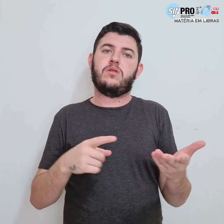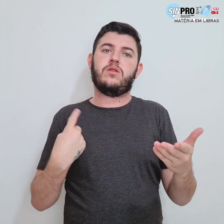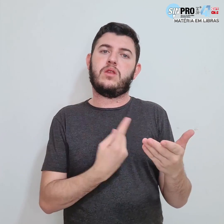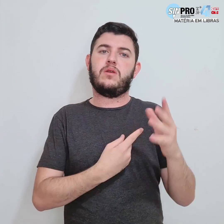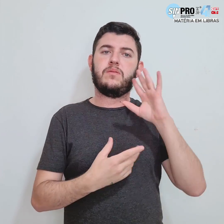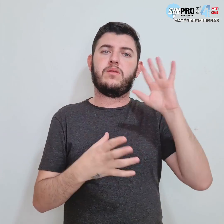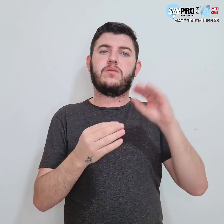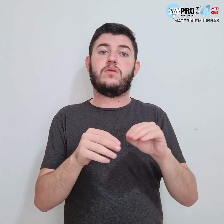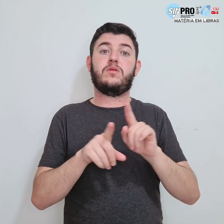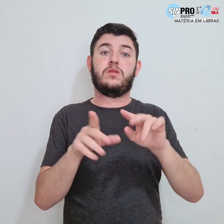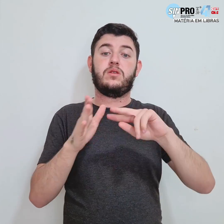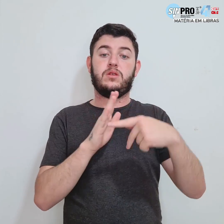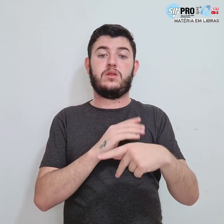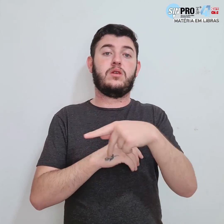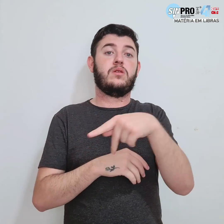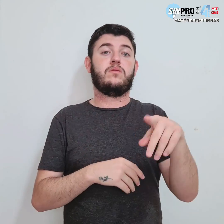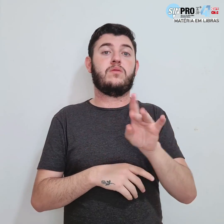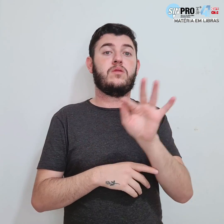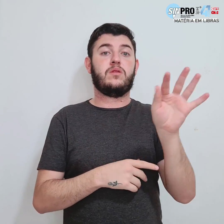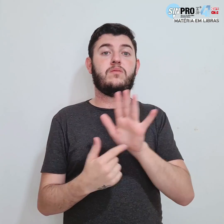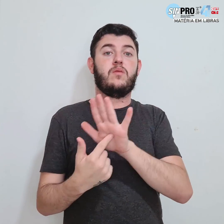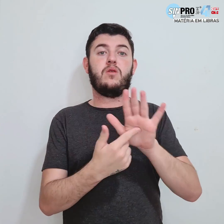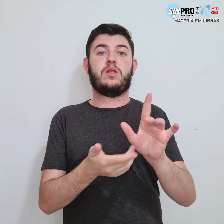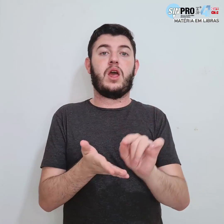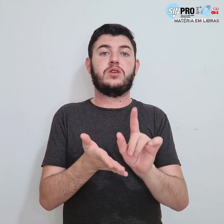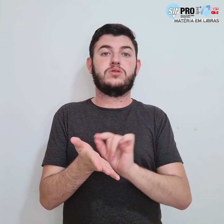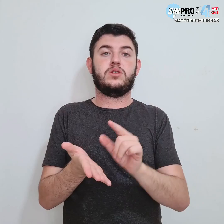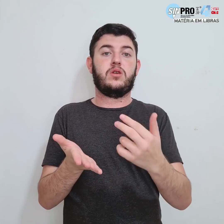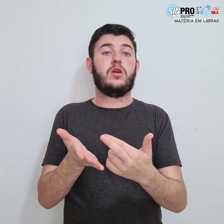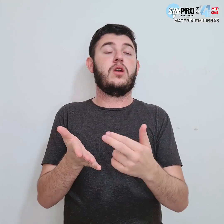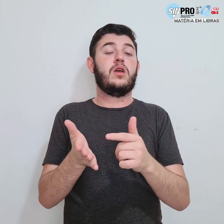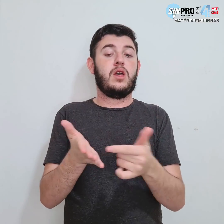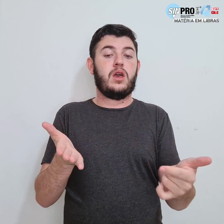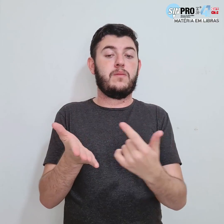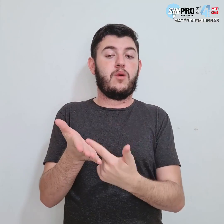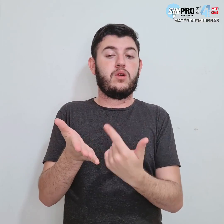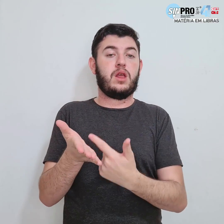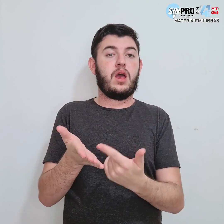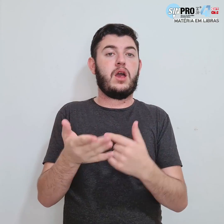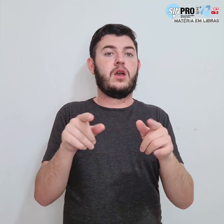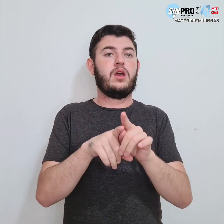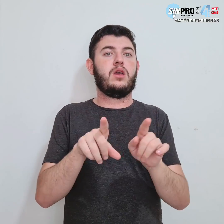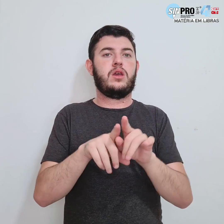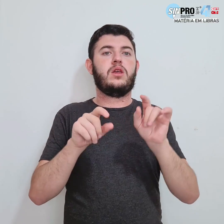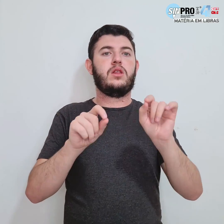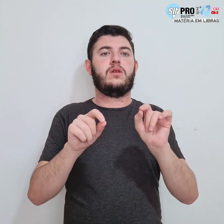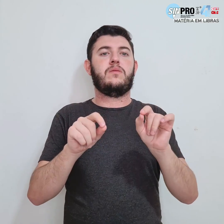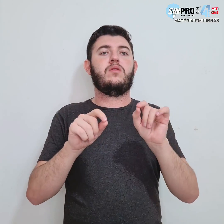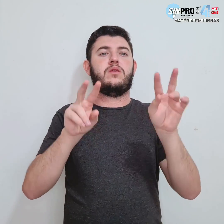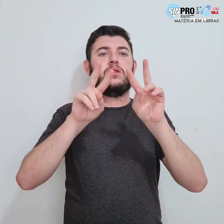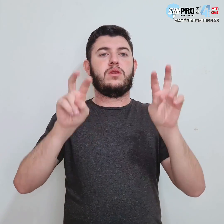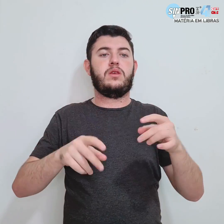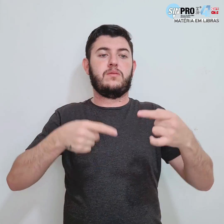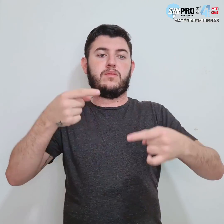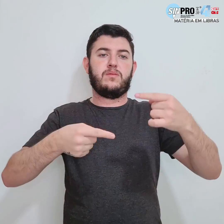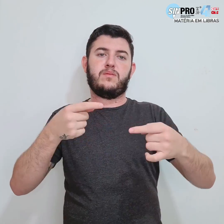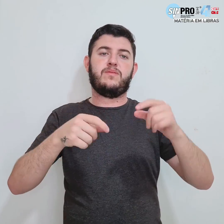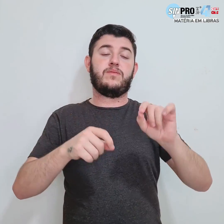tem mostrado, por meio de reportagens, artigos, estudos sobre o tema, que o homeschooling não é um serviço